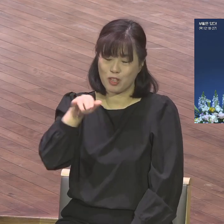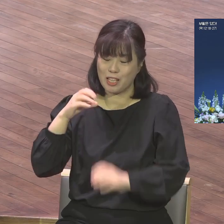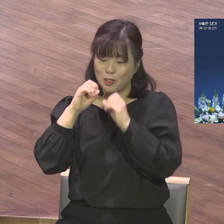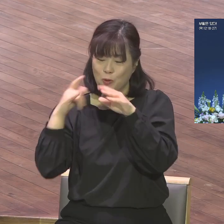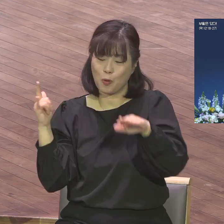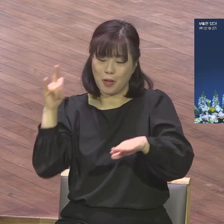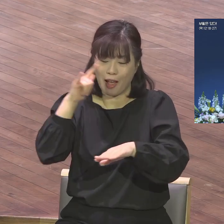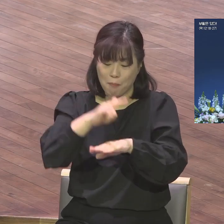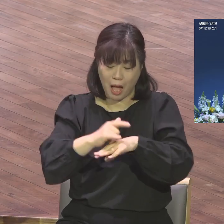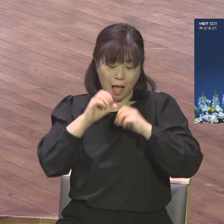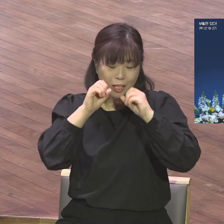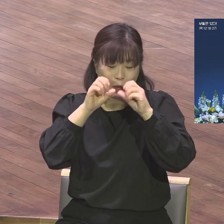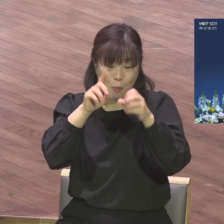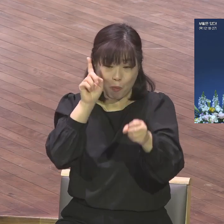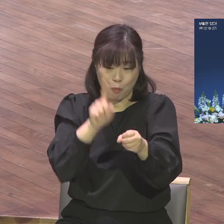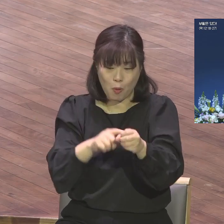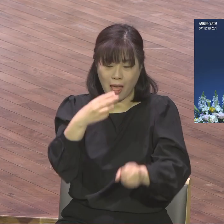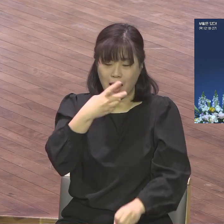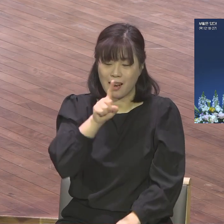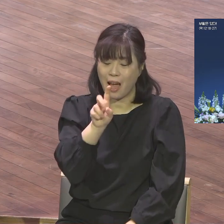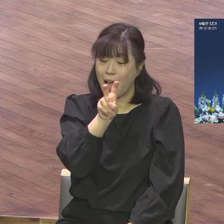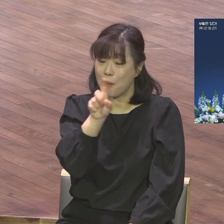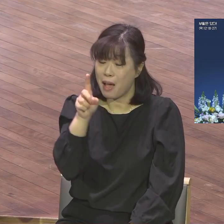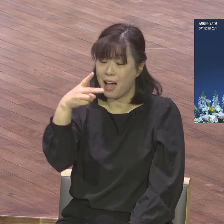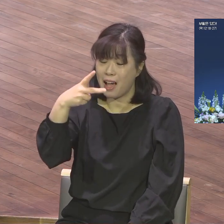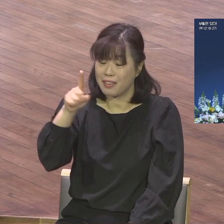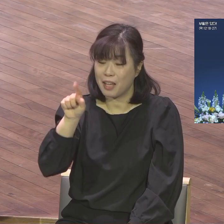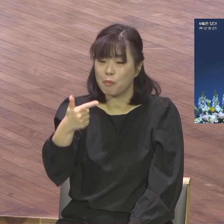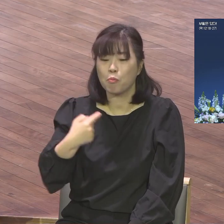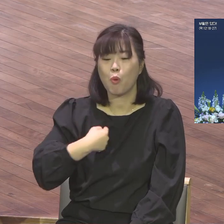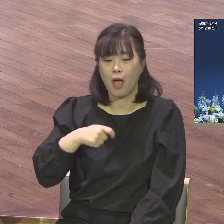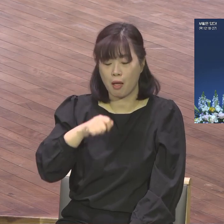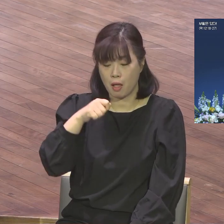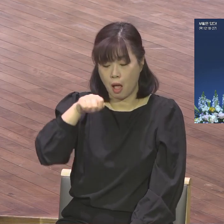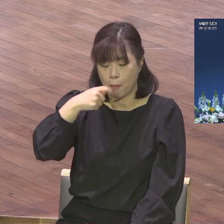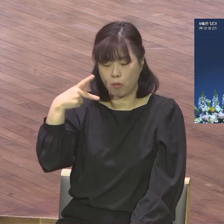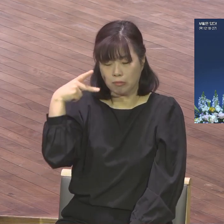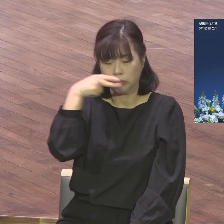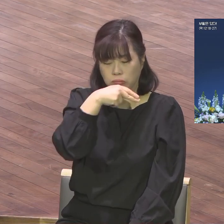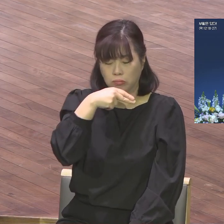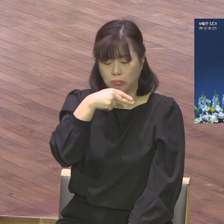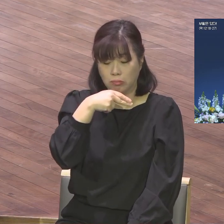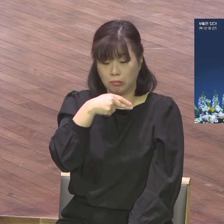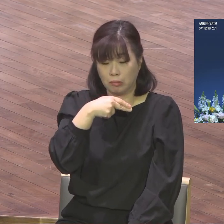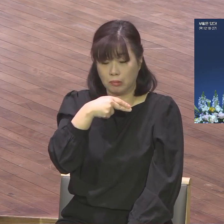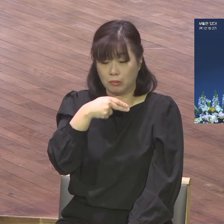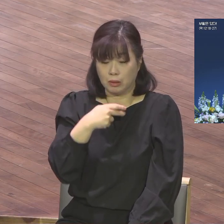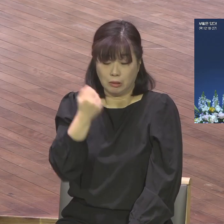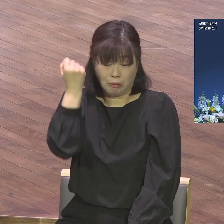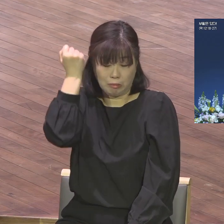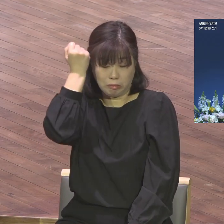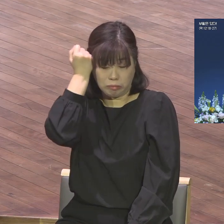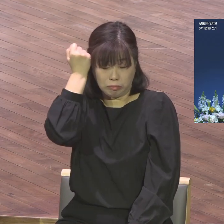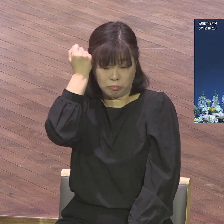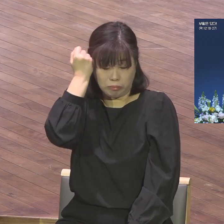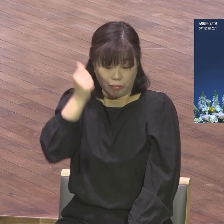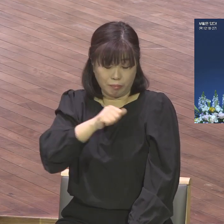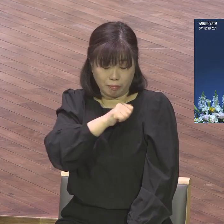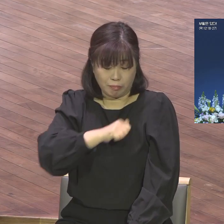높은 사람 밑에 헌법재판소장 밑에 차장이에요. 그러니까 고등 부분을 넘어서 이